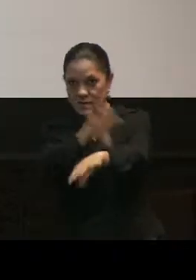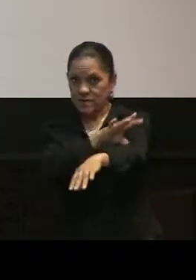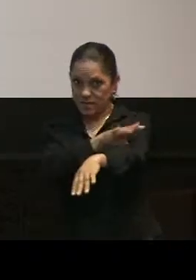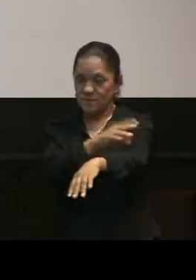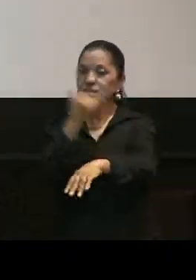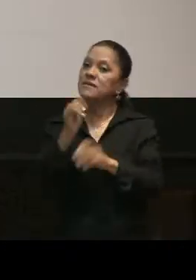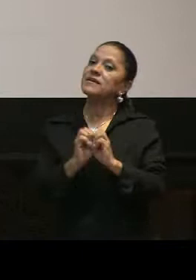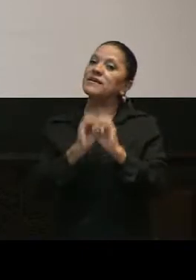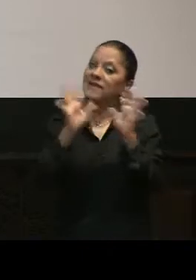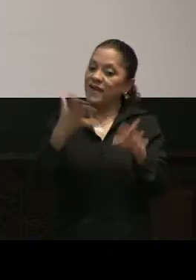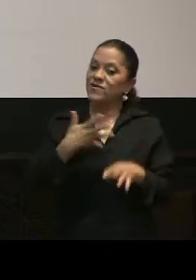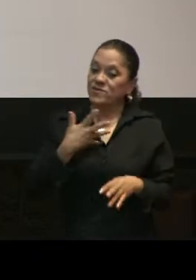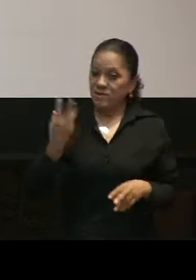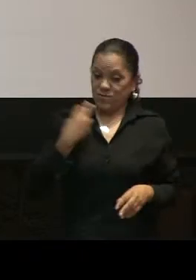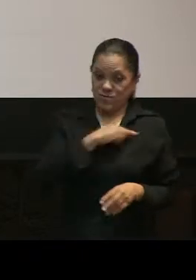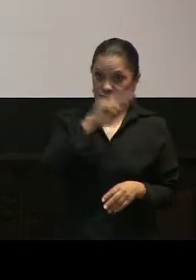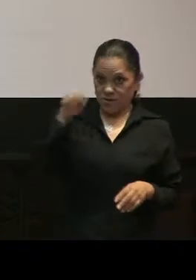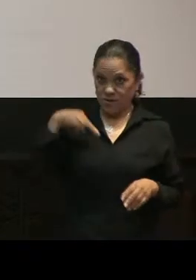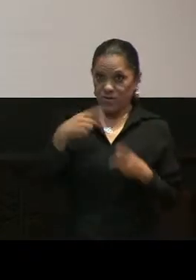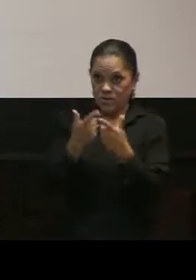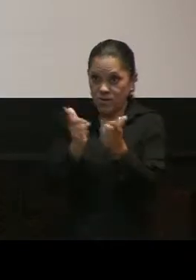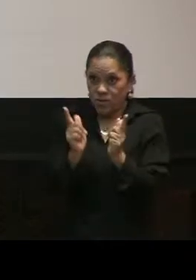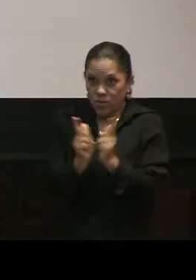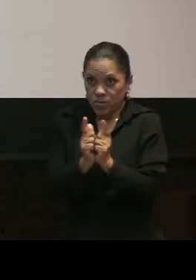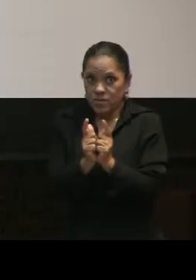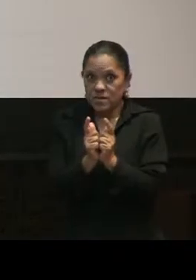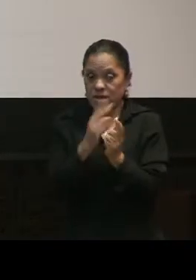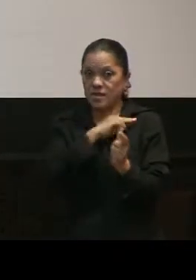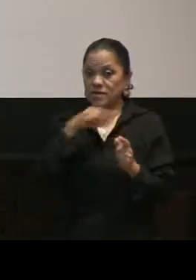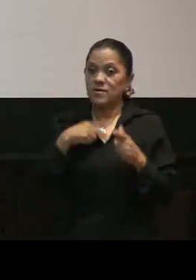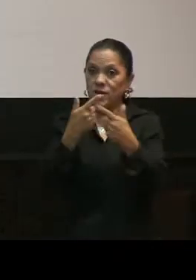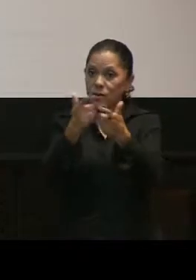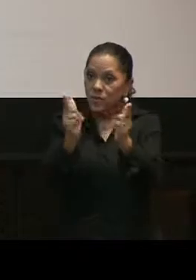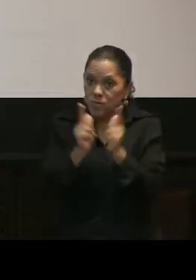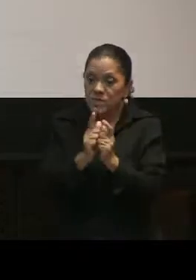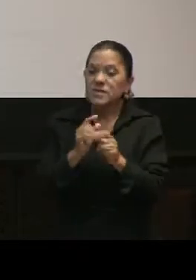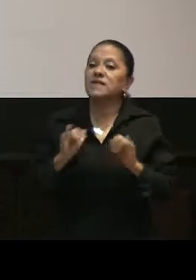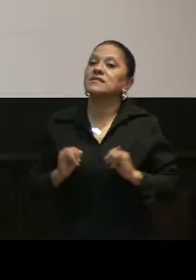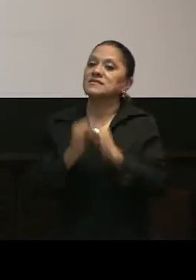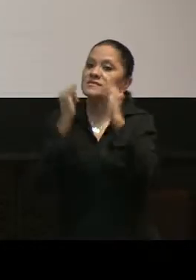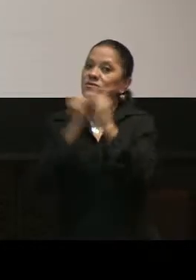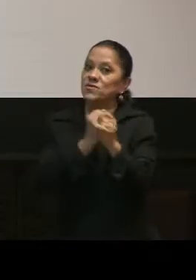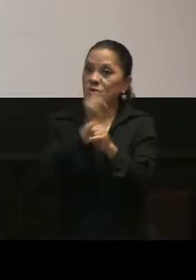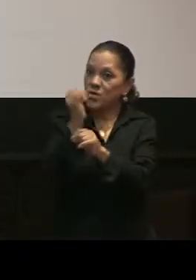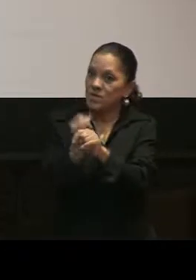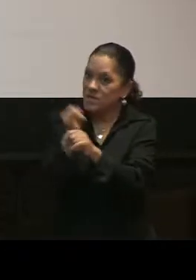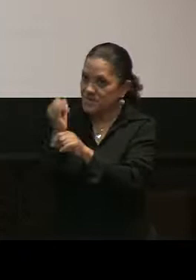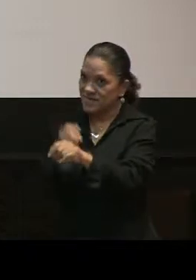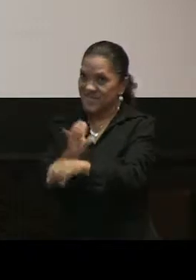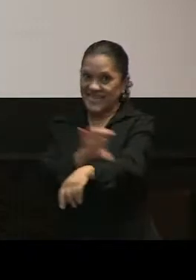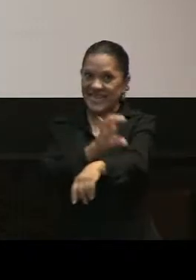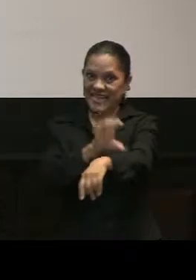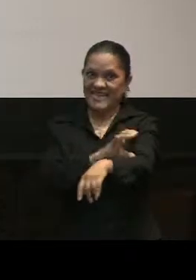por supuesto que tenemos a nuestra comunidad, la comunidad del Instituto de Investigaciones de Energías